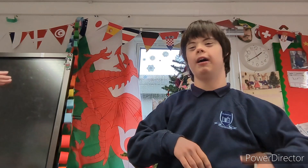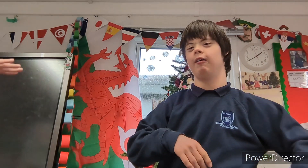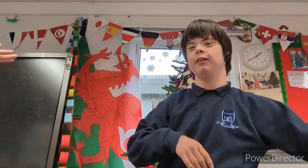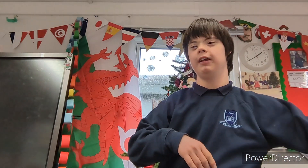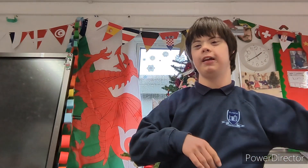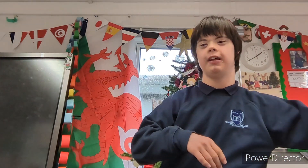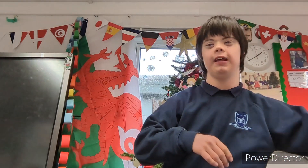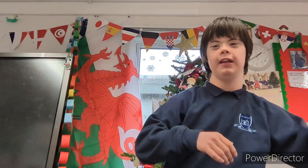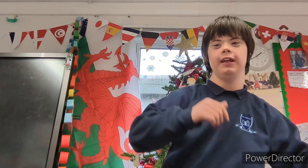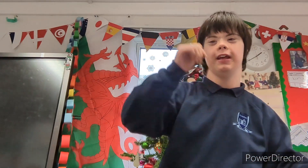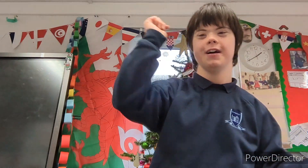i chi